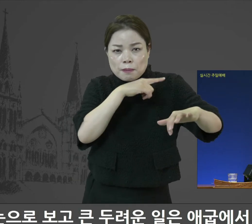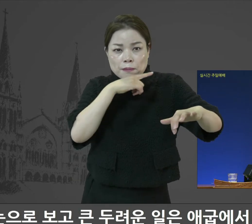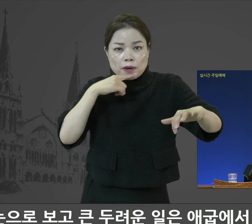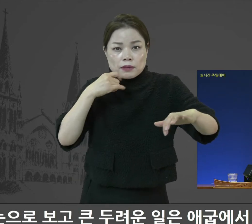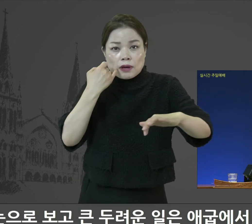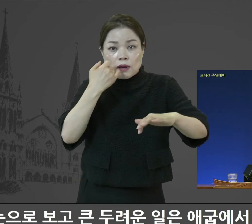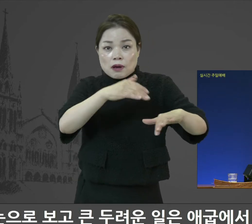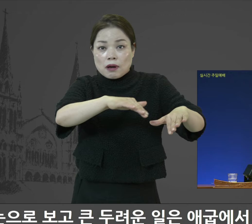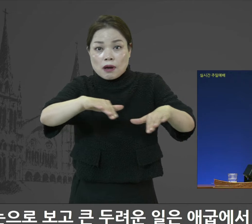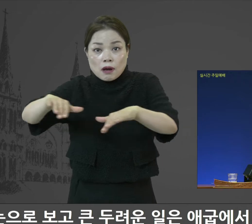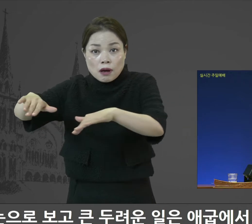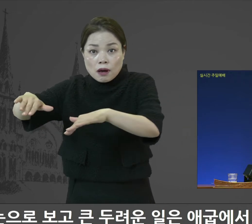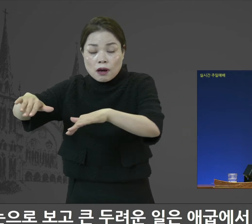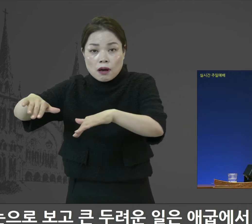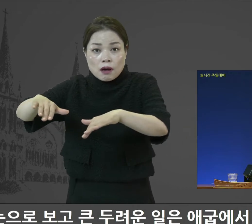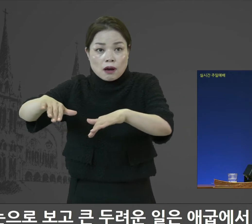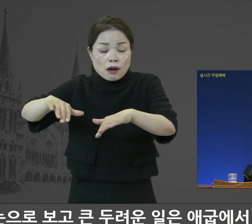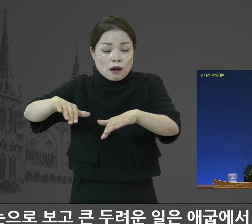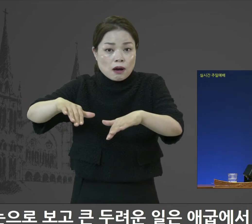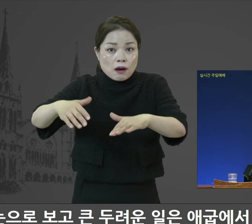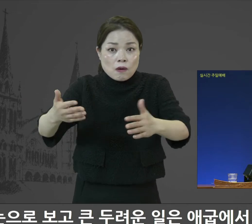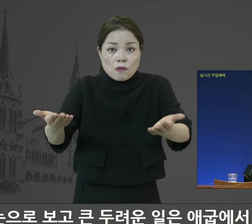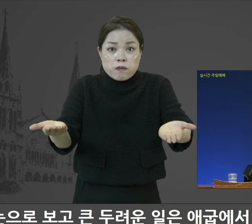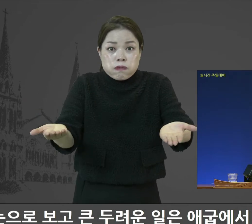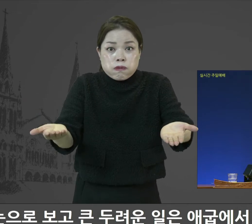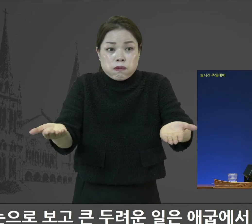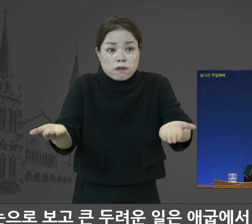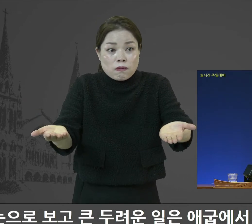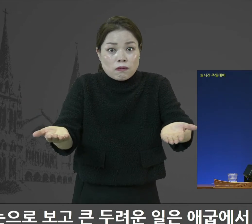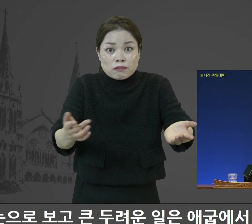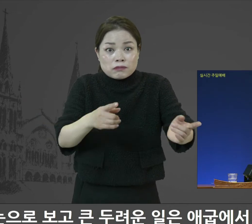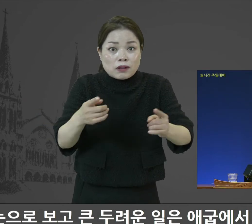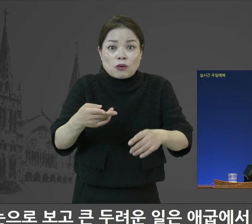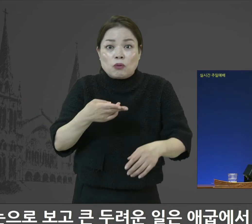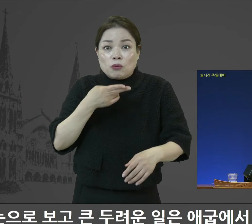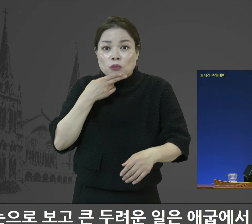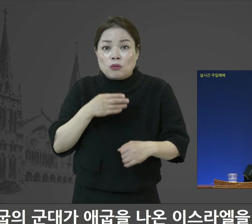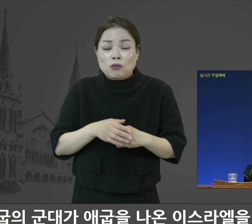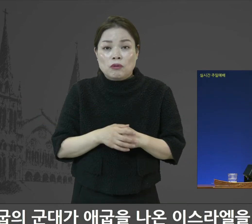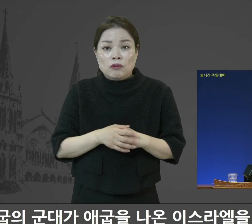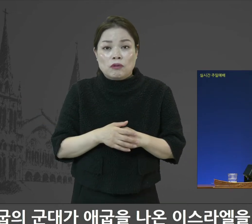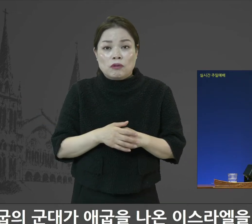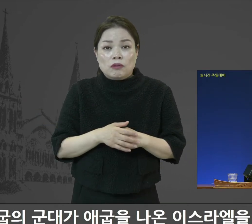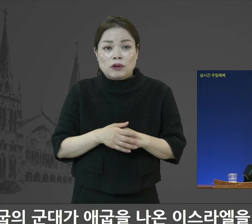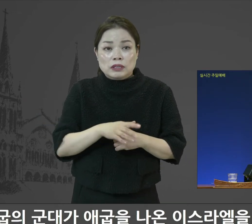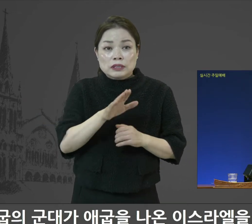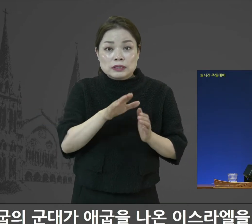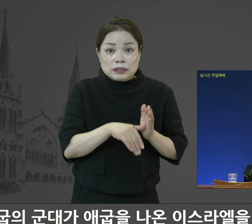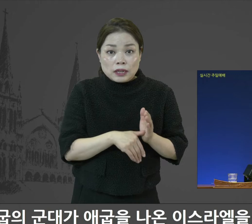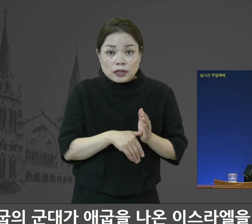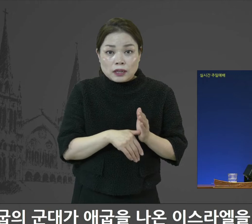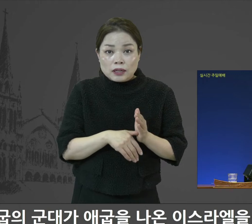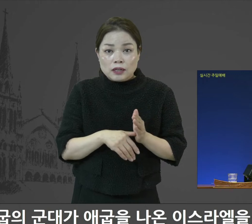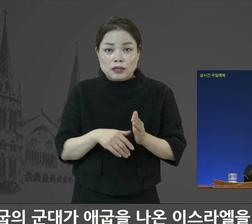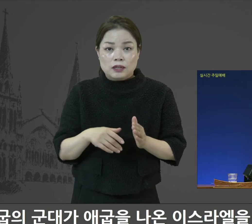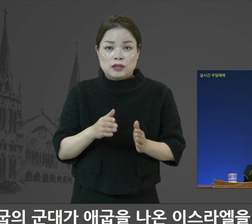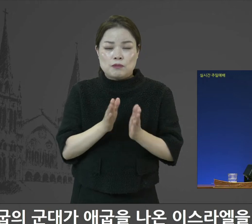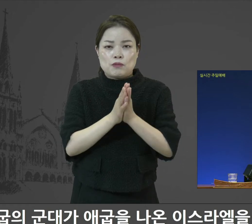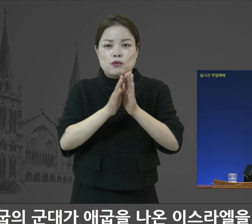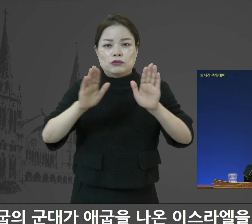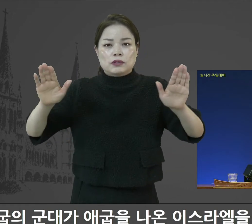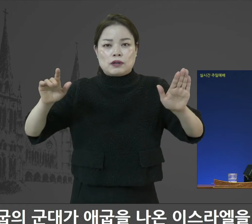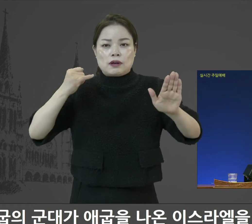있었죠. 이 도저히 살아날 길이 없어 보입니다. 뭐 아시는 대로 이때 모세가 홍해를